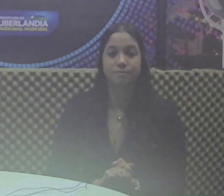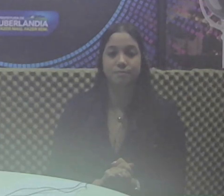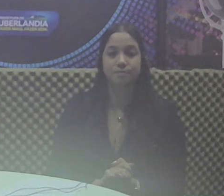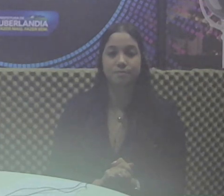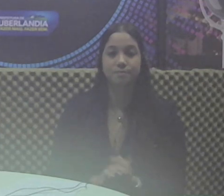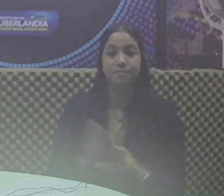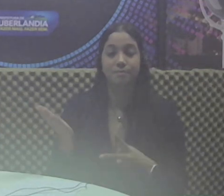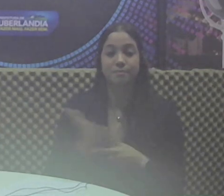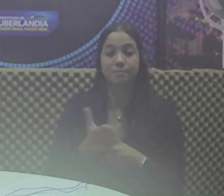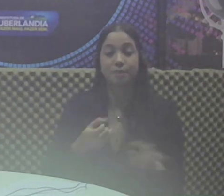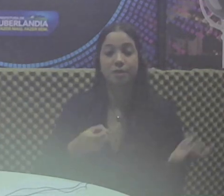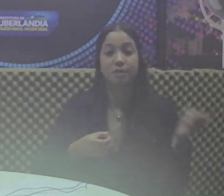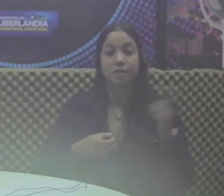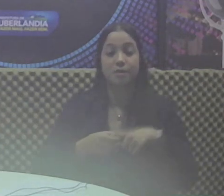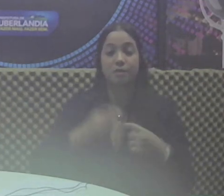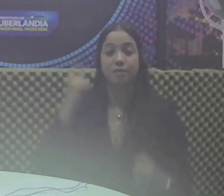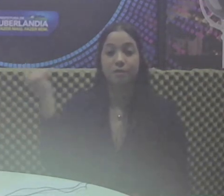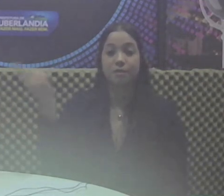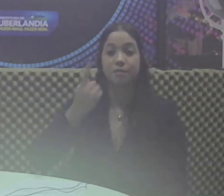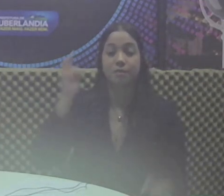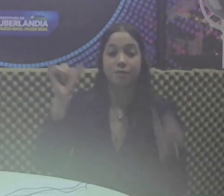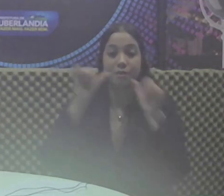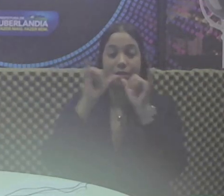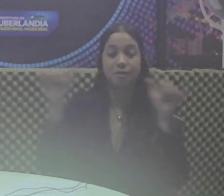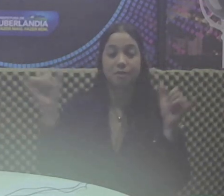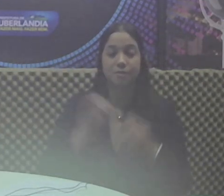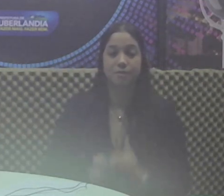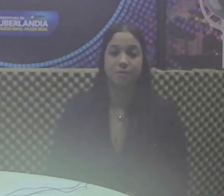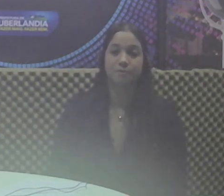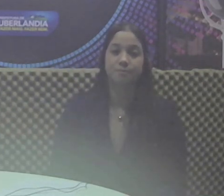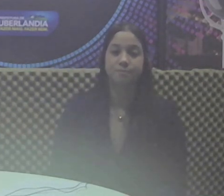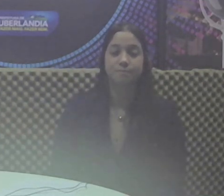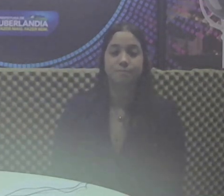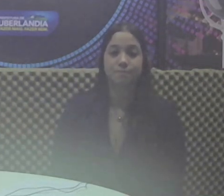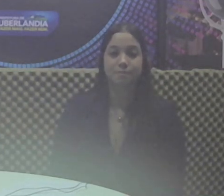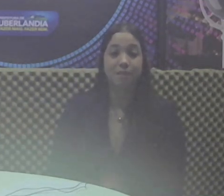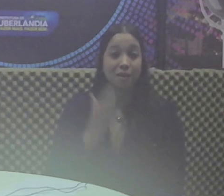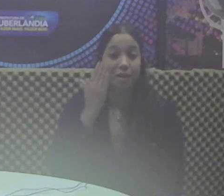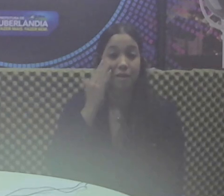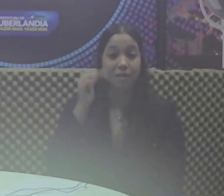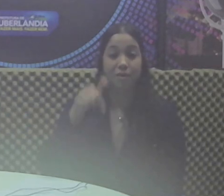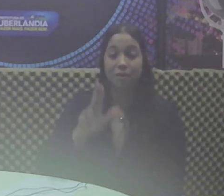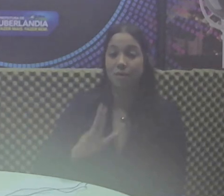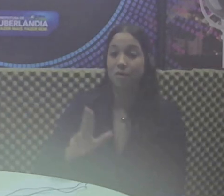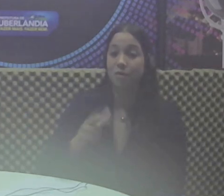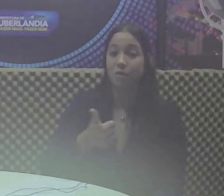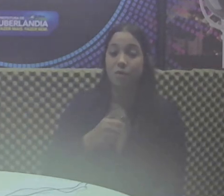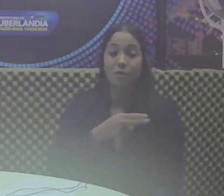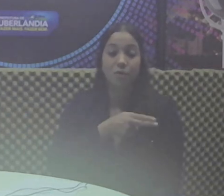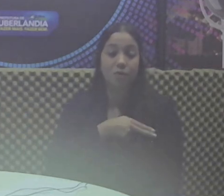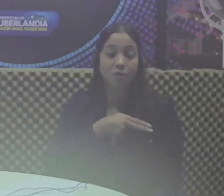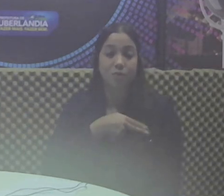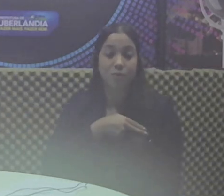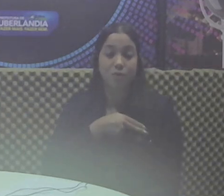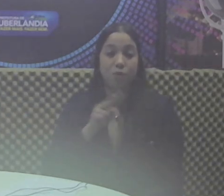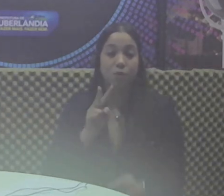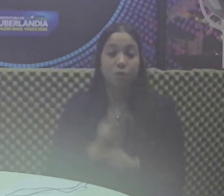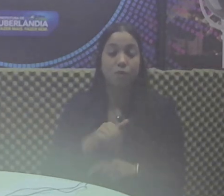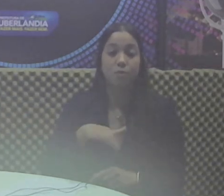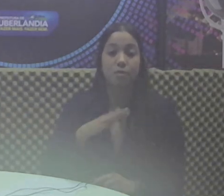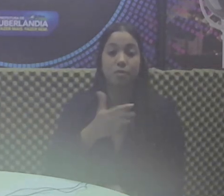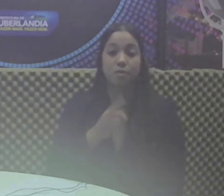Vamos a um breve intervalo e na volta tem giro de notícias. Você sabia que aqui em Uberlândia tem 11 unidades do NAICA? Que cuidam de